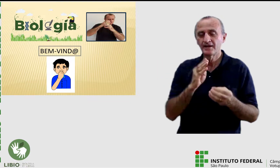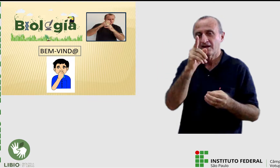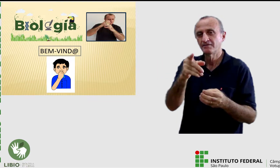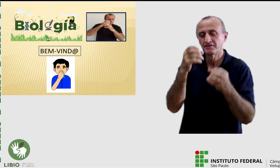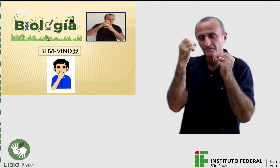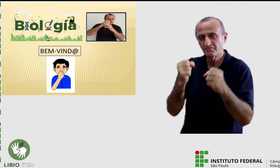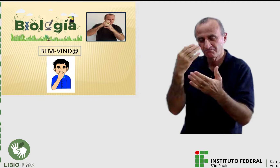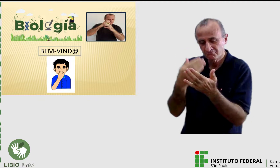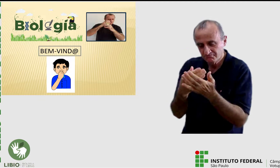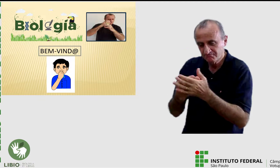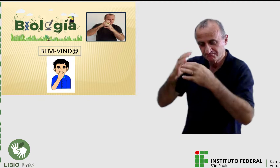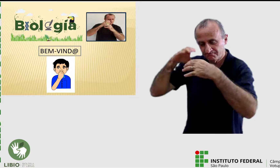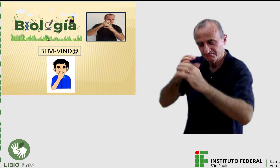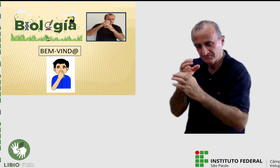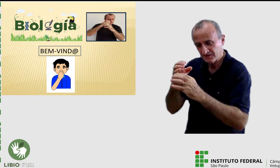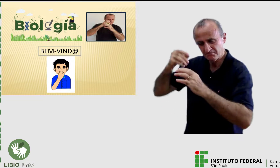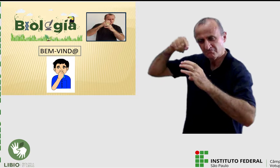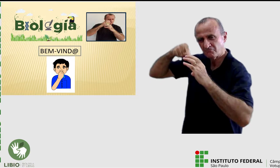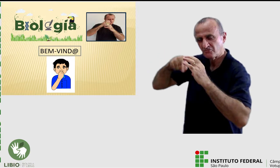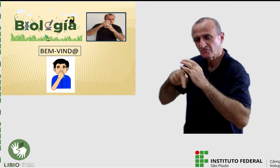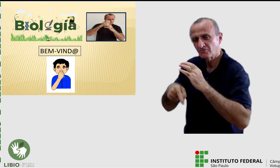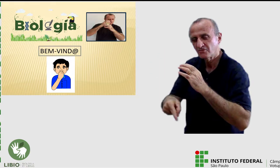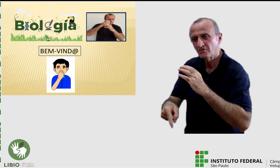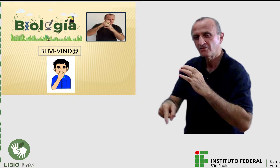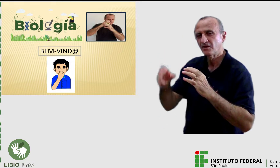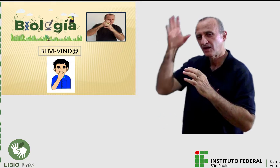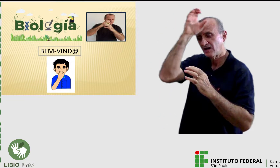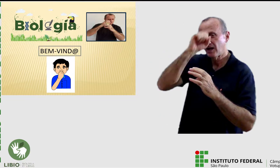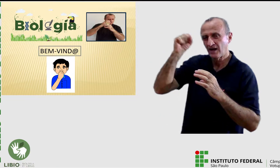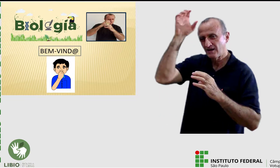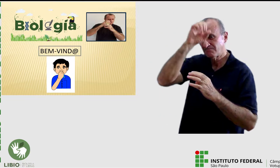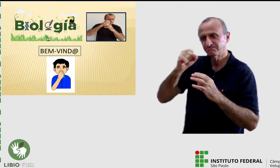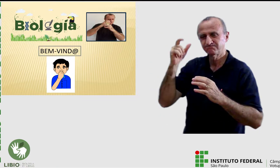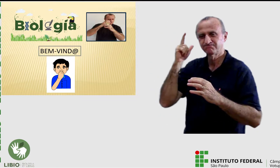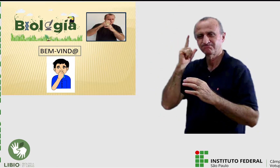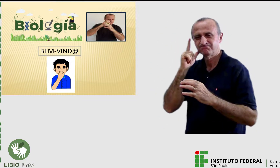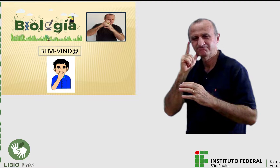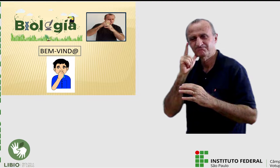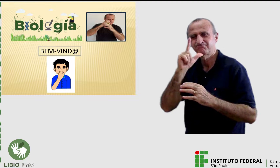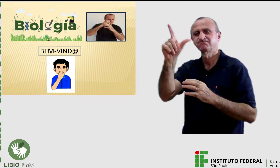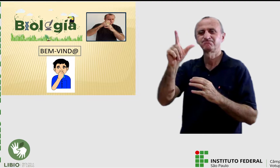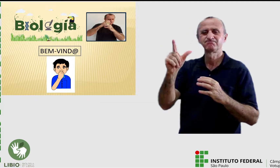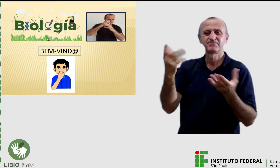E gratuitamente você pode estudar Biologia com maior profundidade, aprender os sinais, aprender o